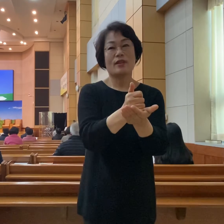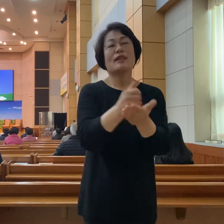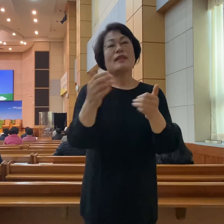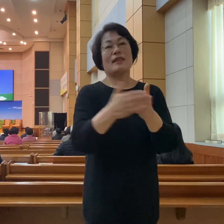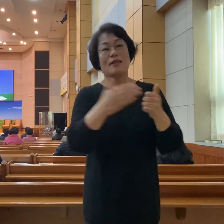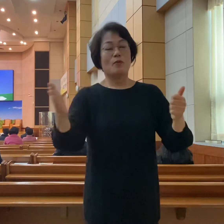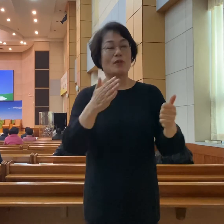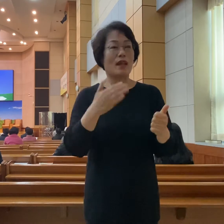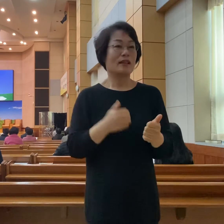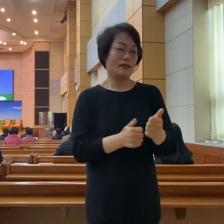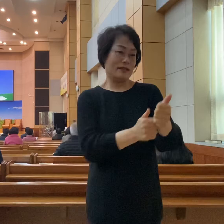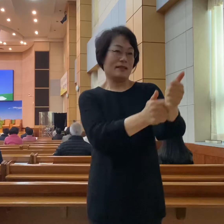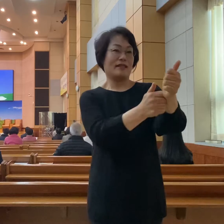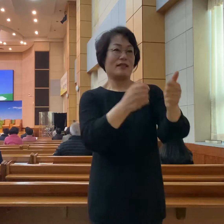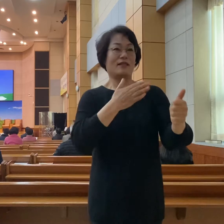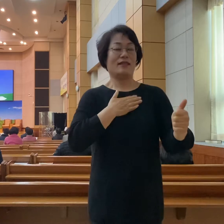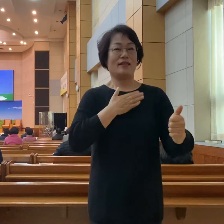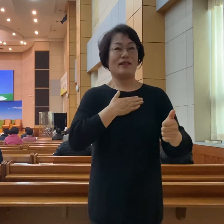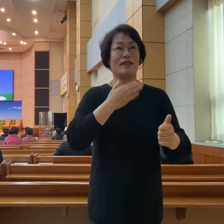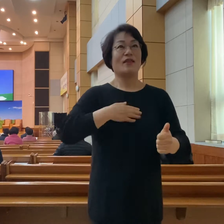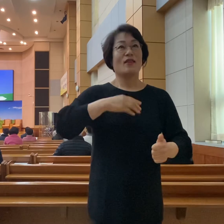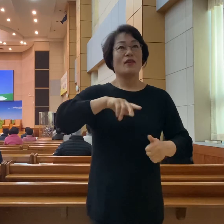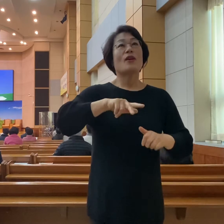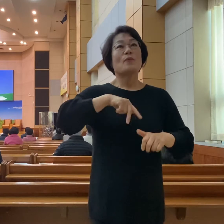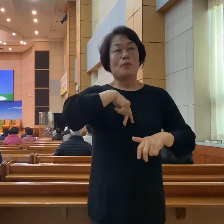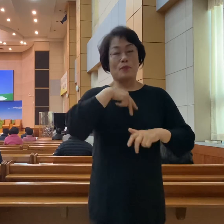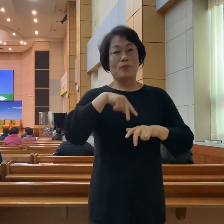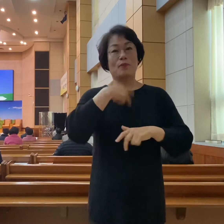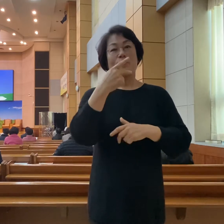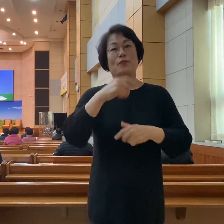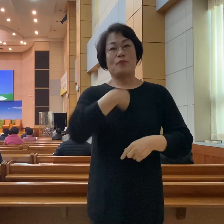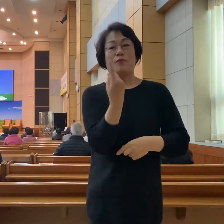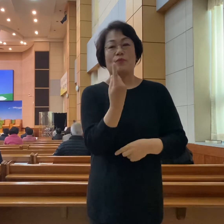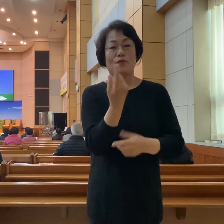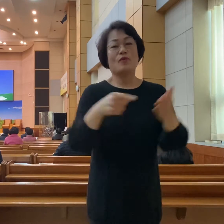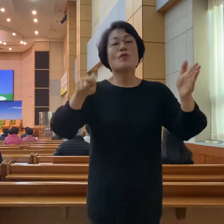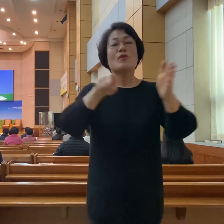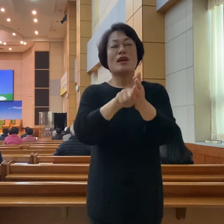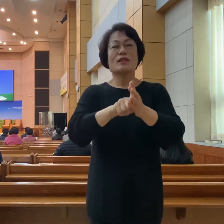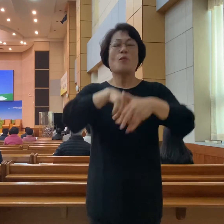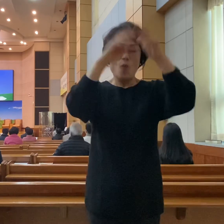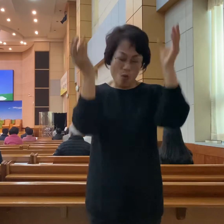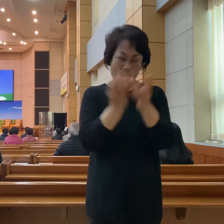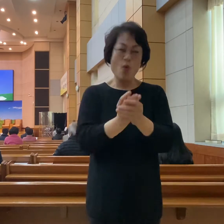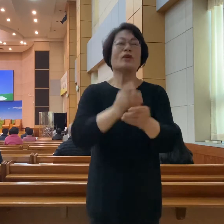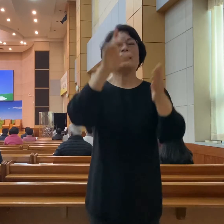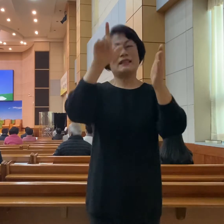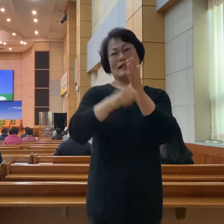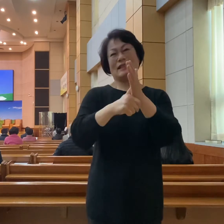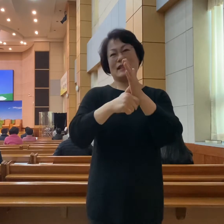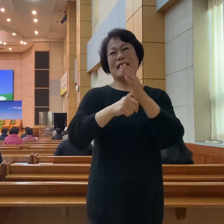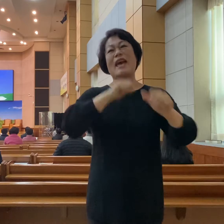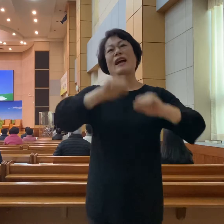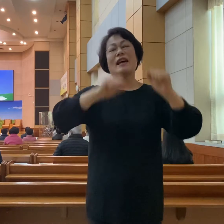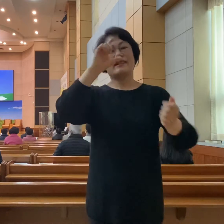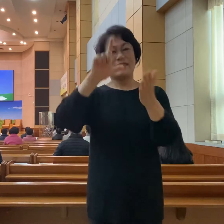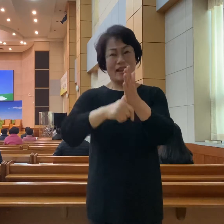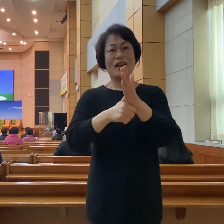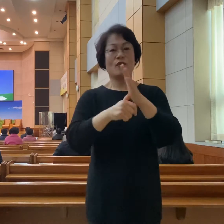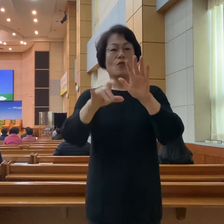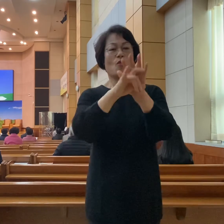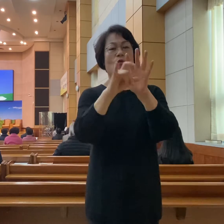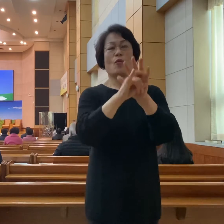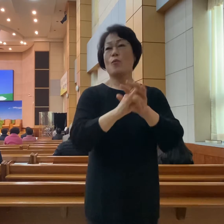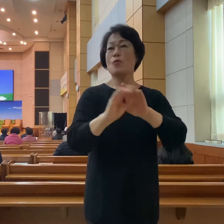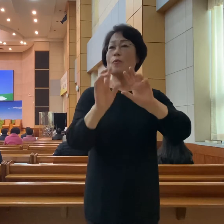자기를 위해서 모든 것을 행하는 이런 시대가 되었으니까 이 코로나 바이러스뿐만